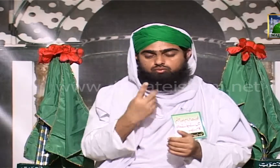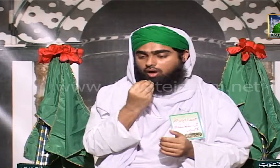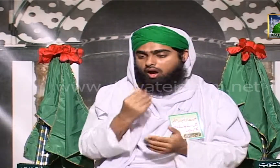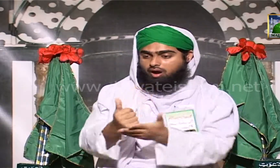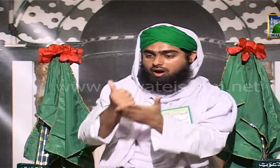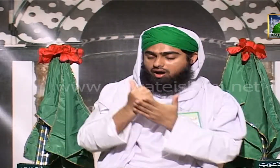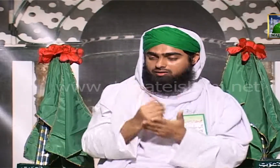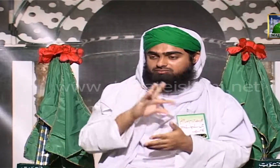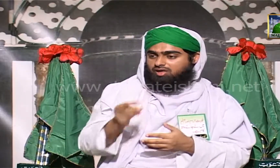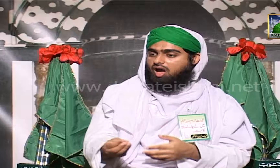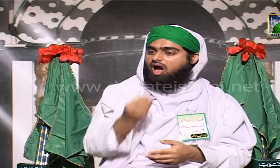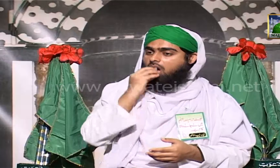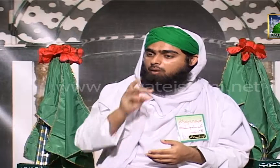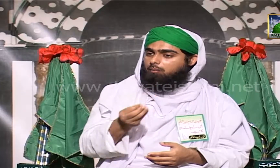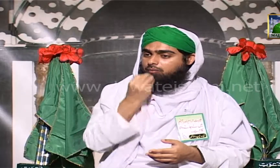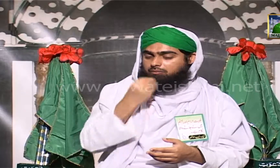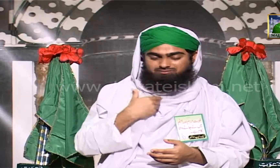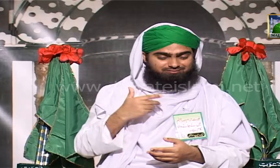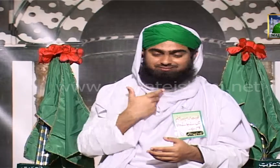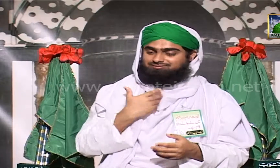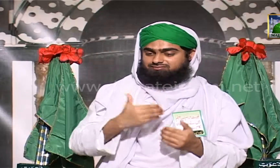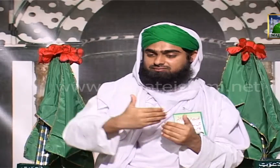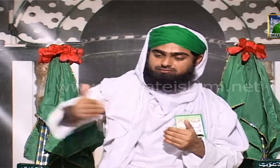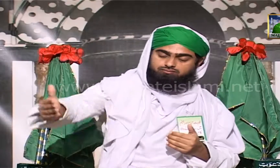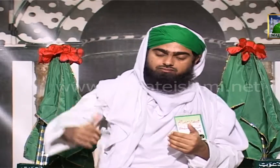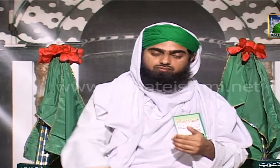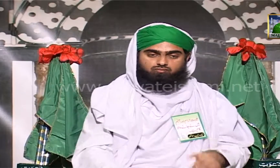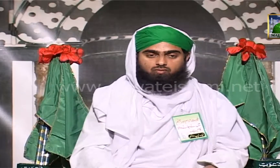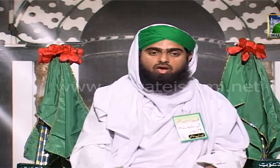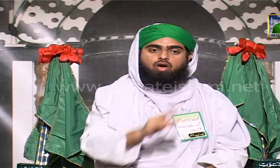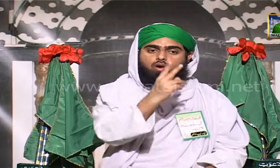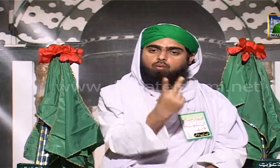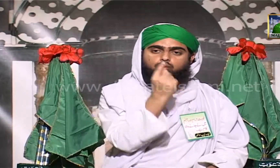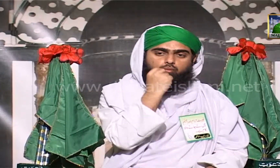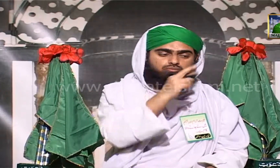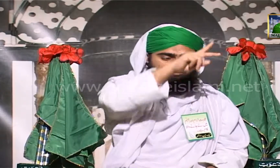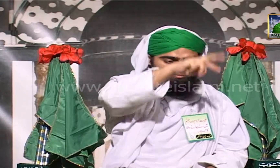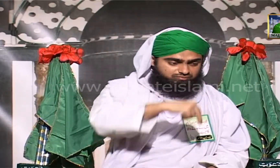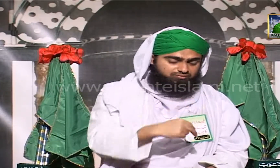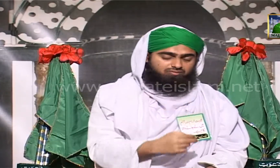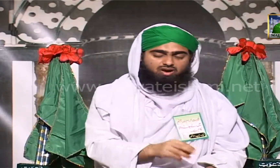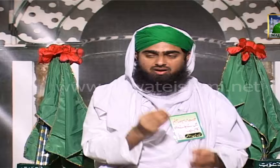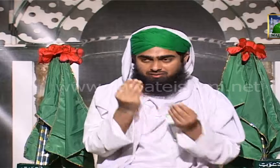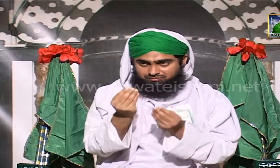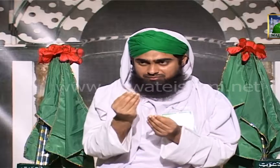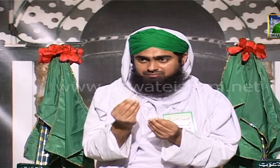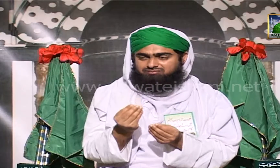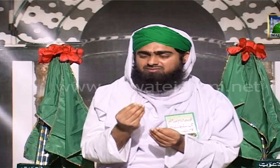میں نہیں کھاؤں گا۔ اتنے میں ایک اور مطلب شخص آیا سامنے، اس نے چلا کر کہا کہ عبد القادر یہ کیا سوچ